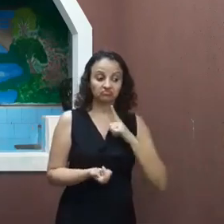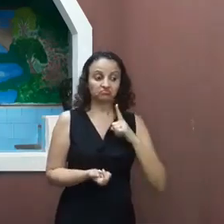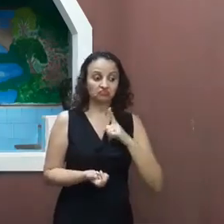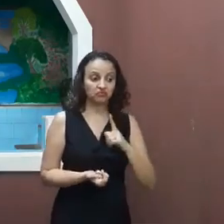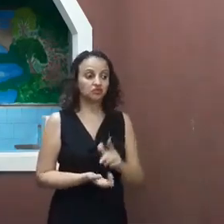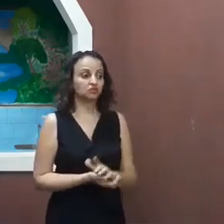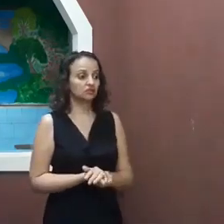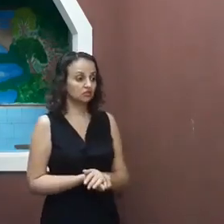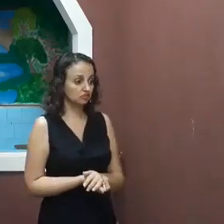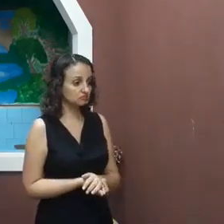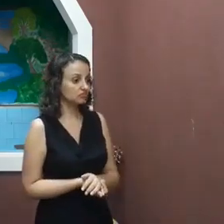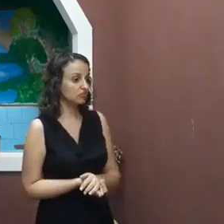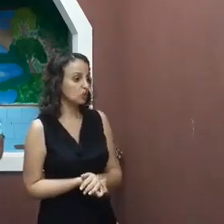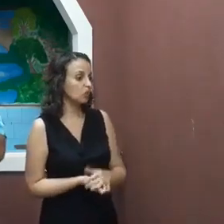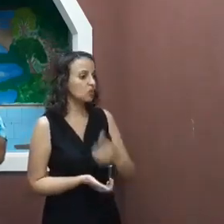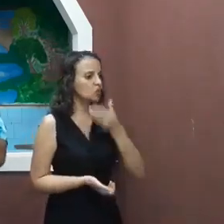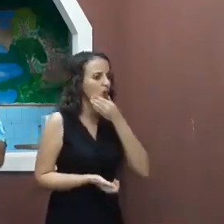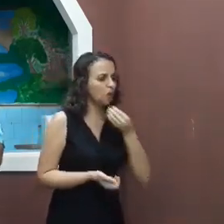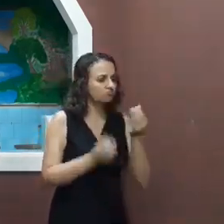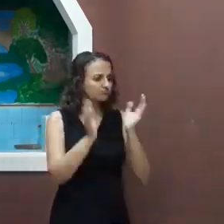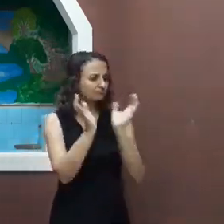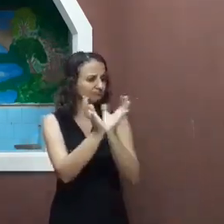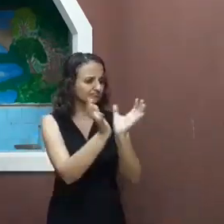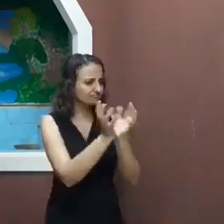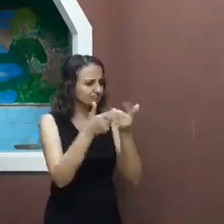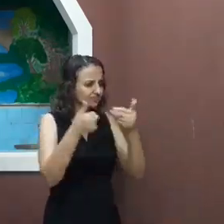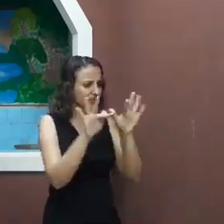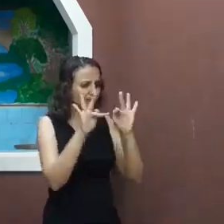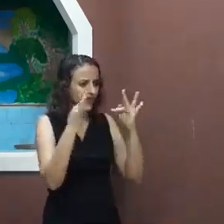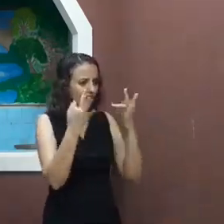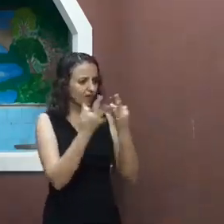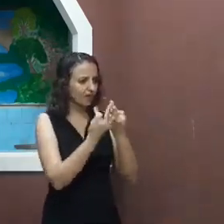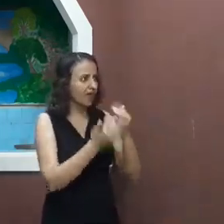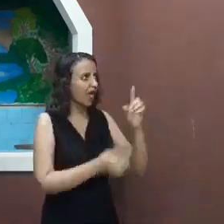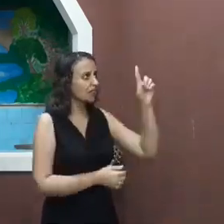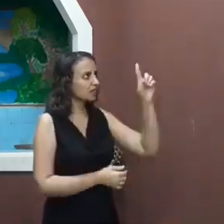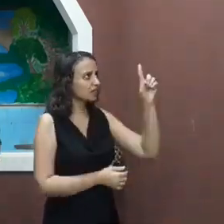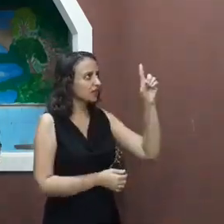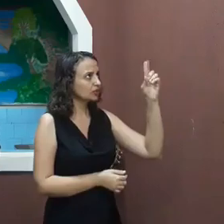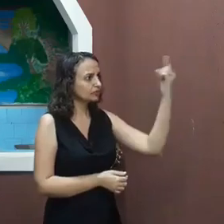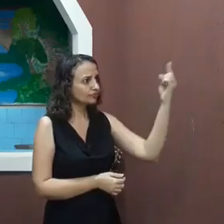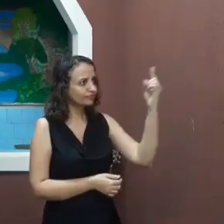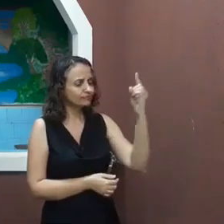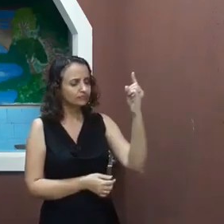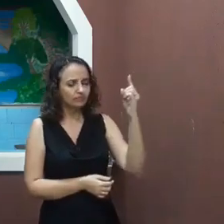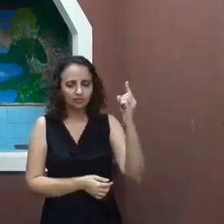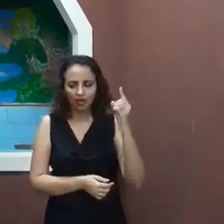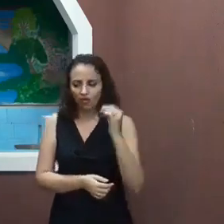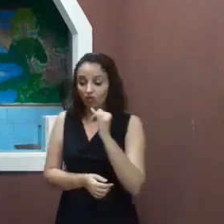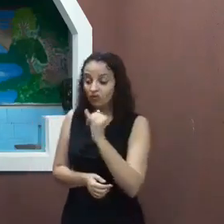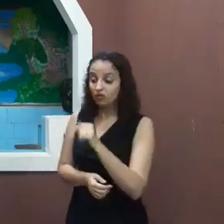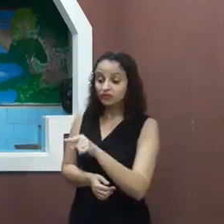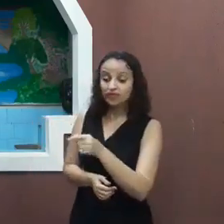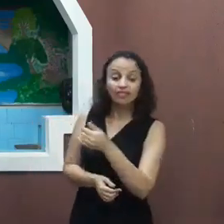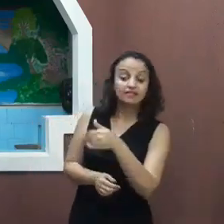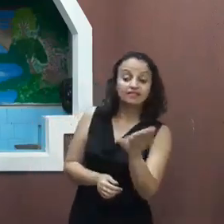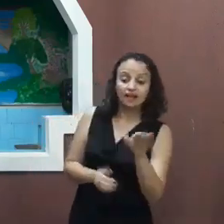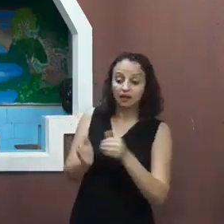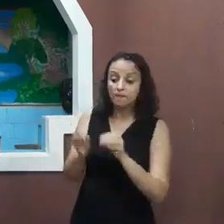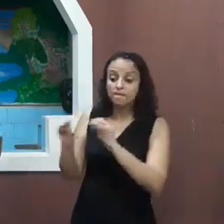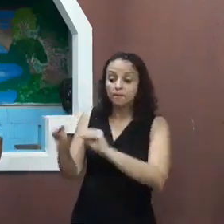Estava ali com a sua parentela, com tudo. Deus aparece para ele e faz: sai daí, sai da tua terra, da tua parentela, uma terra que eu te mostrarei. E